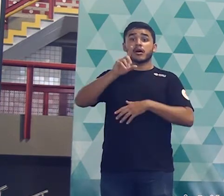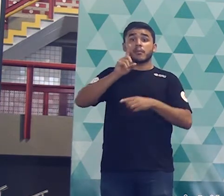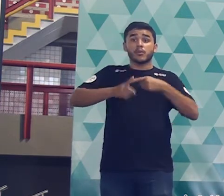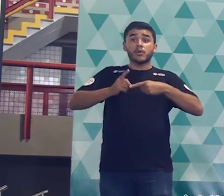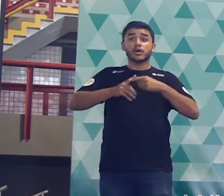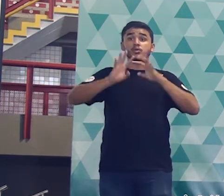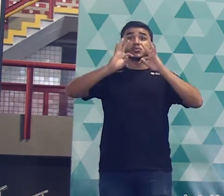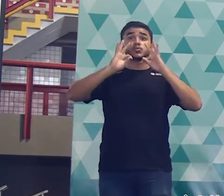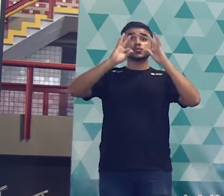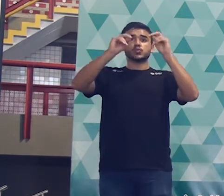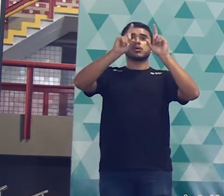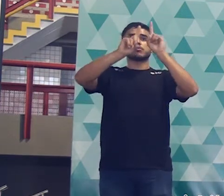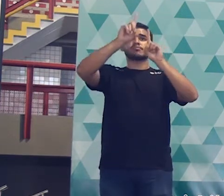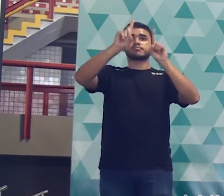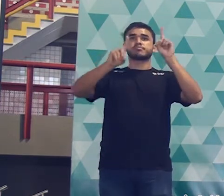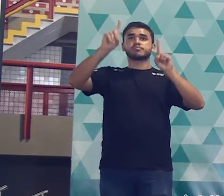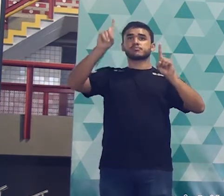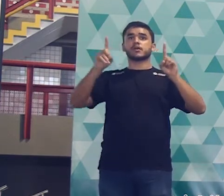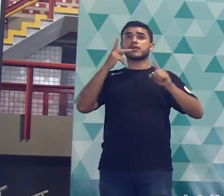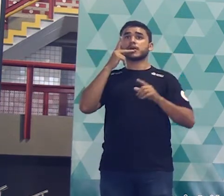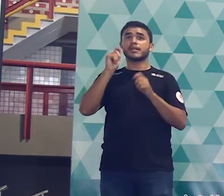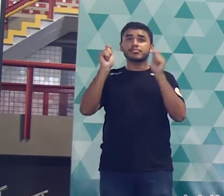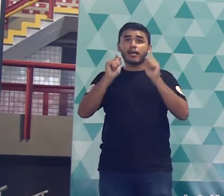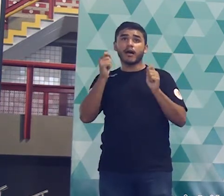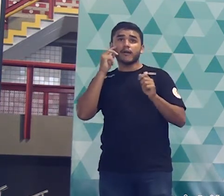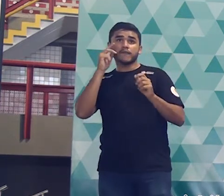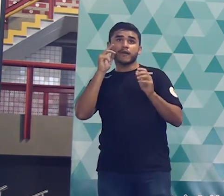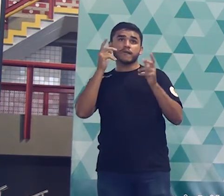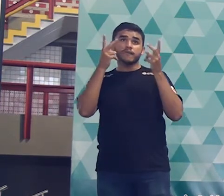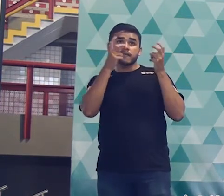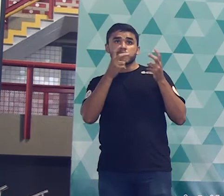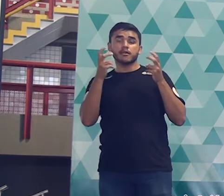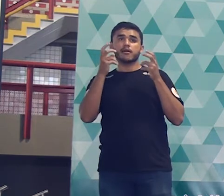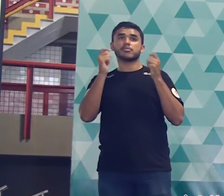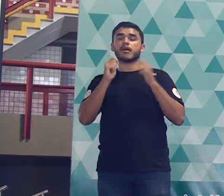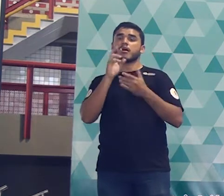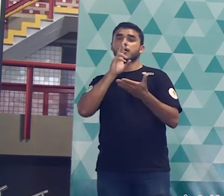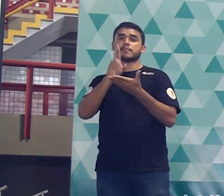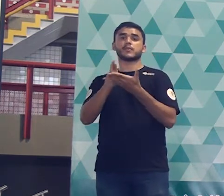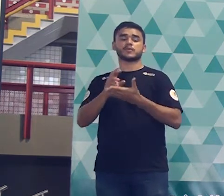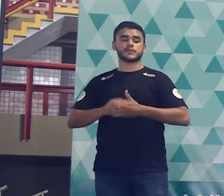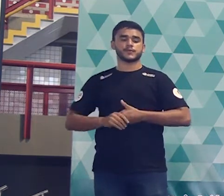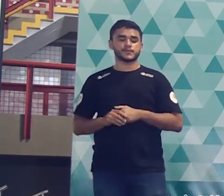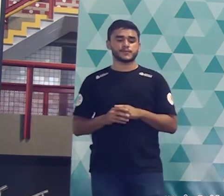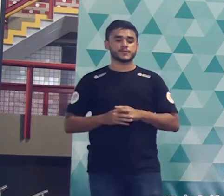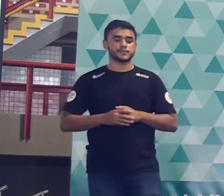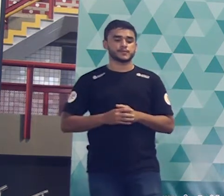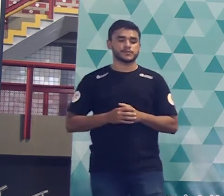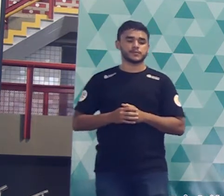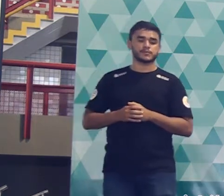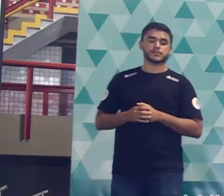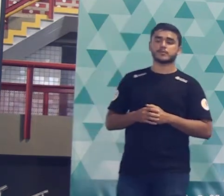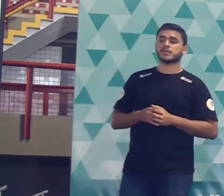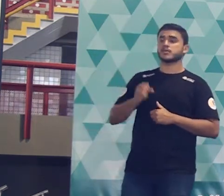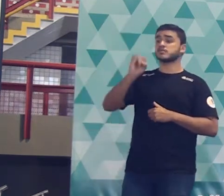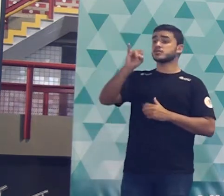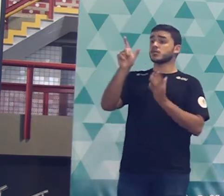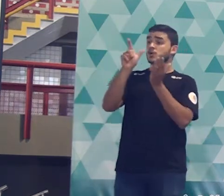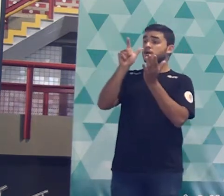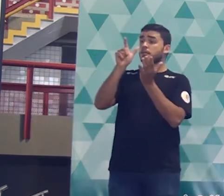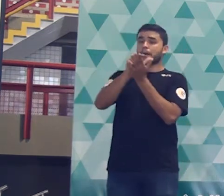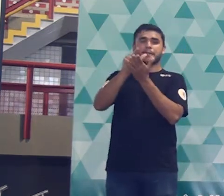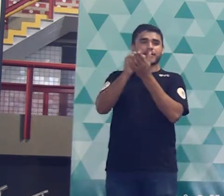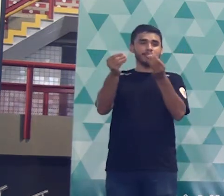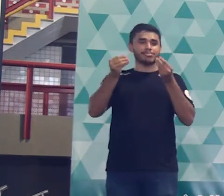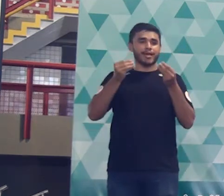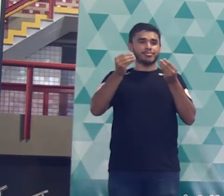no gráfico já estão todas as informações necessárias para você responder. Beleza? Vamos para a próxima? Galera, quem trouxe dúvida, daqui a pouco eu tiro